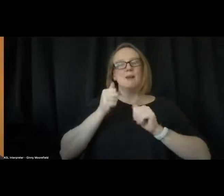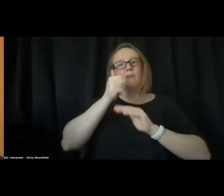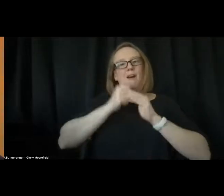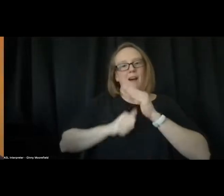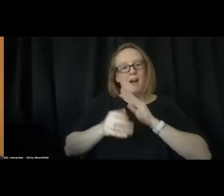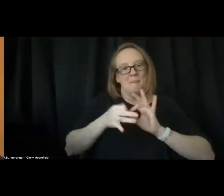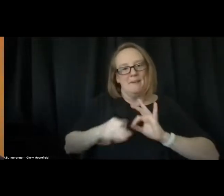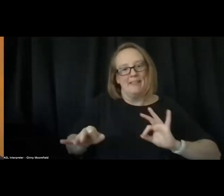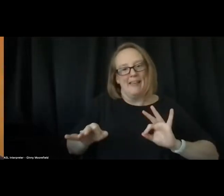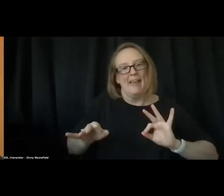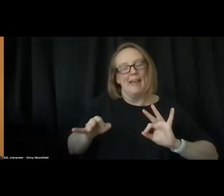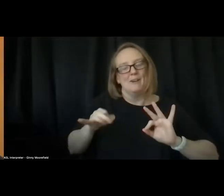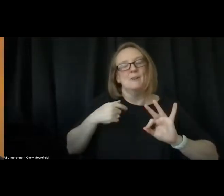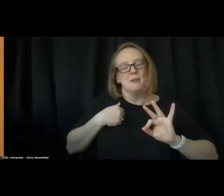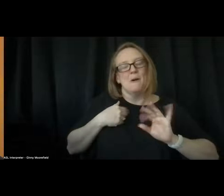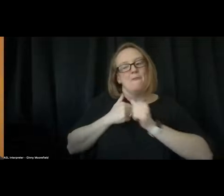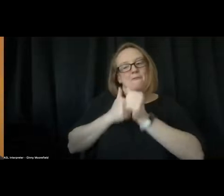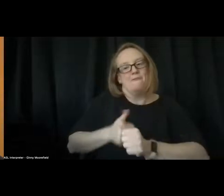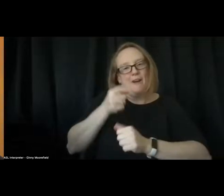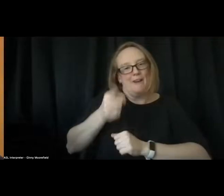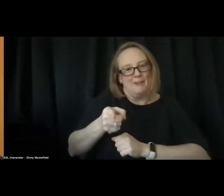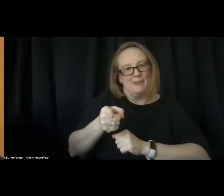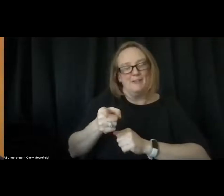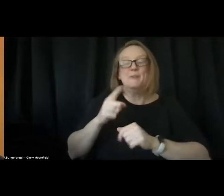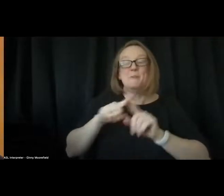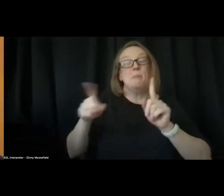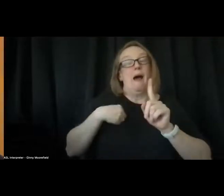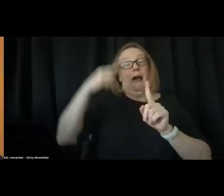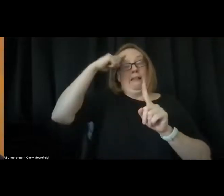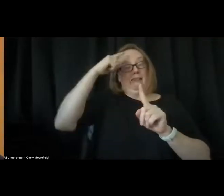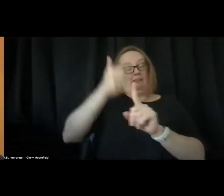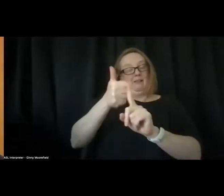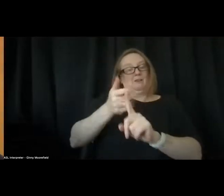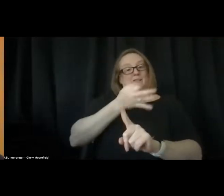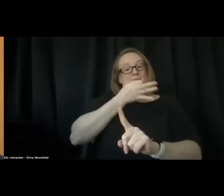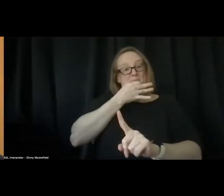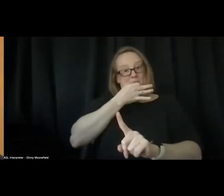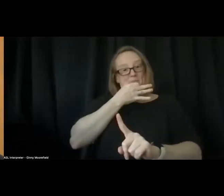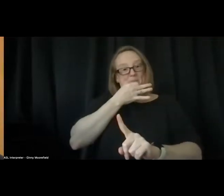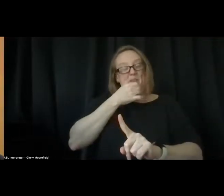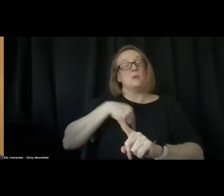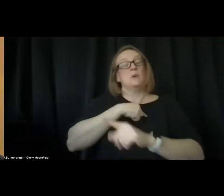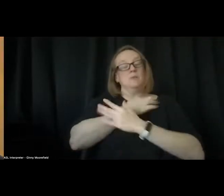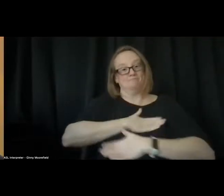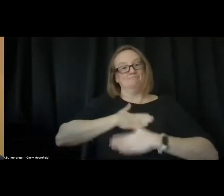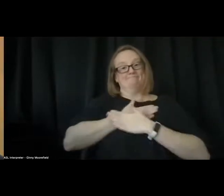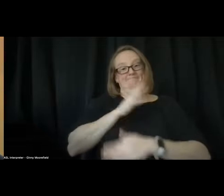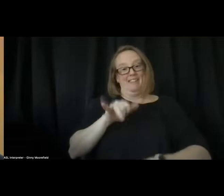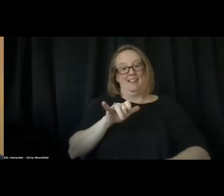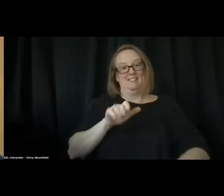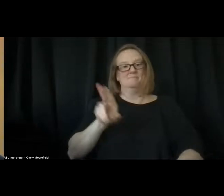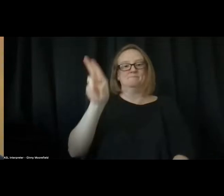me estás haciendo utilizar un lenguaje mucho más humilde y te veo ciertamente